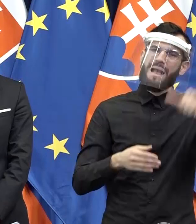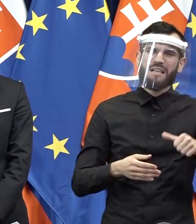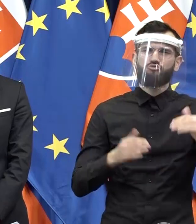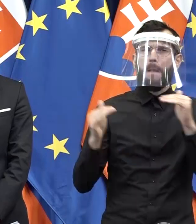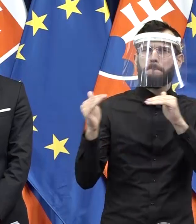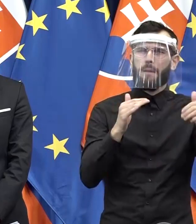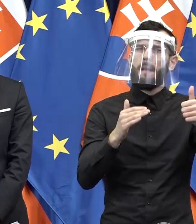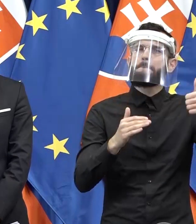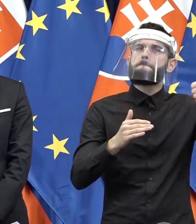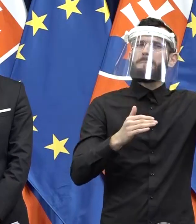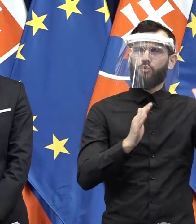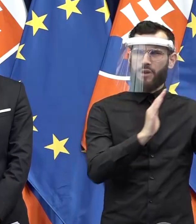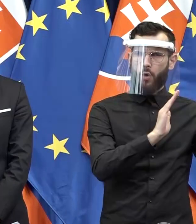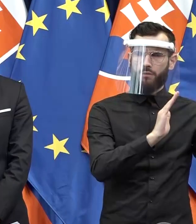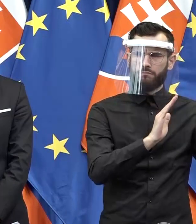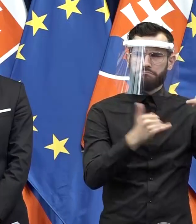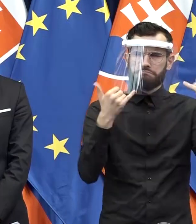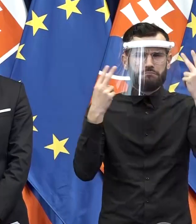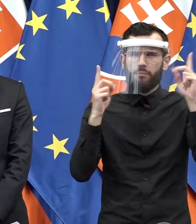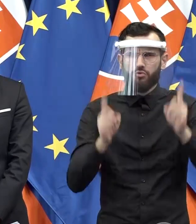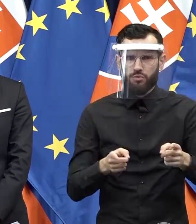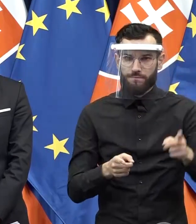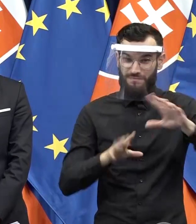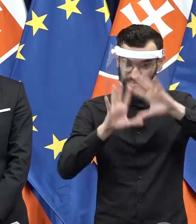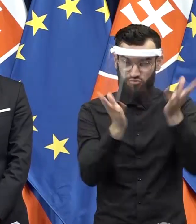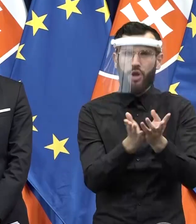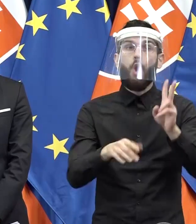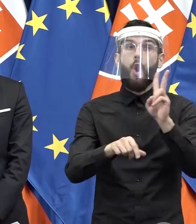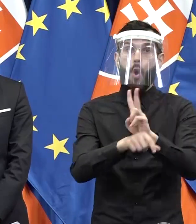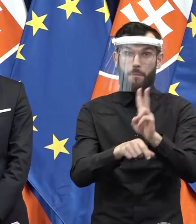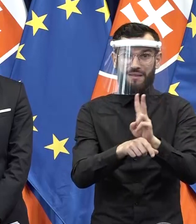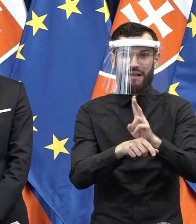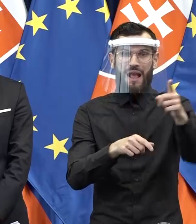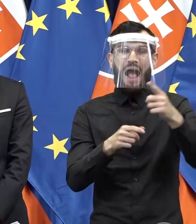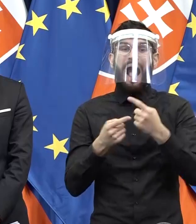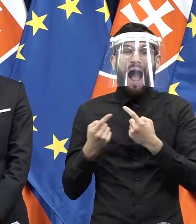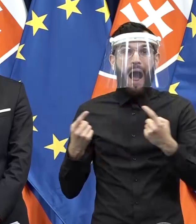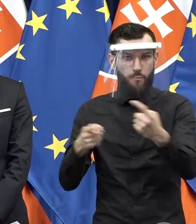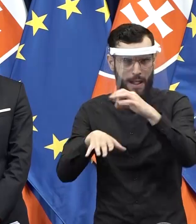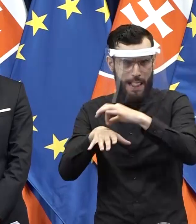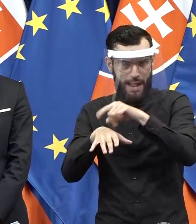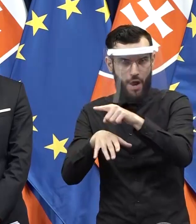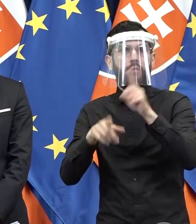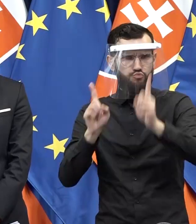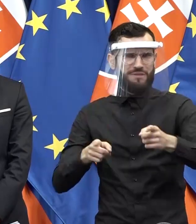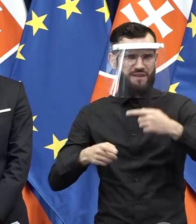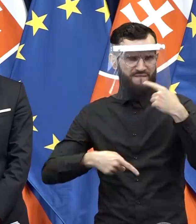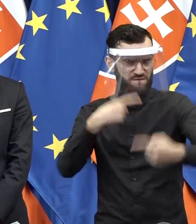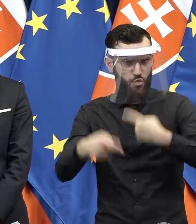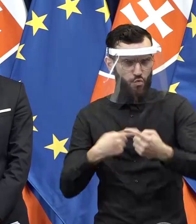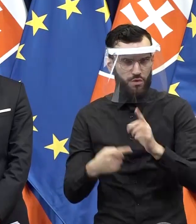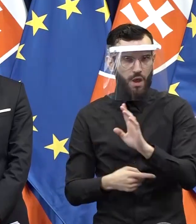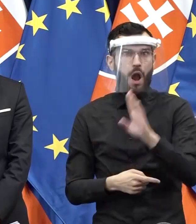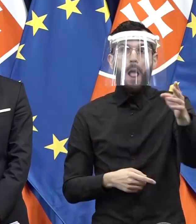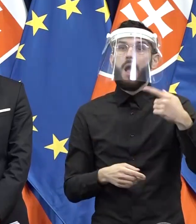posledný rok. Čo to znamená? Dnes, vzhľadom na všetky opatrenia, ambulancie musia fungovať. Na druhej strane